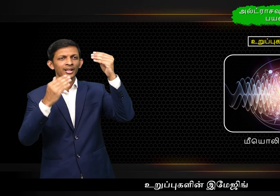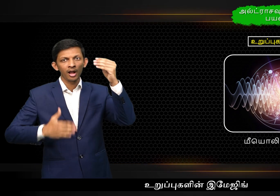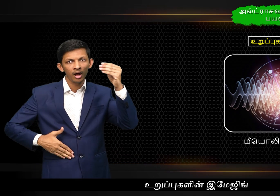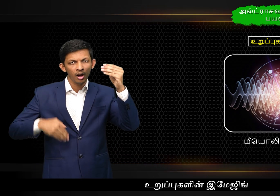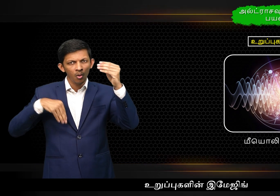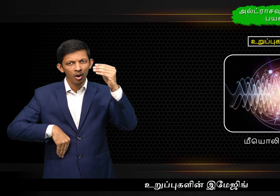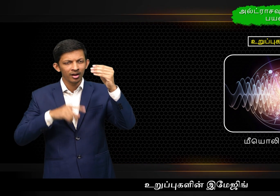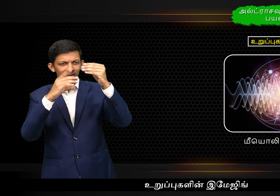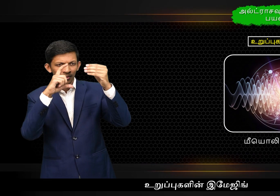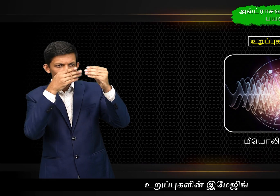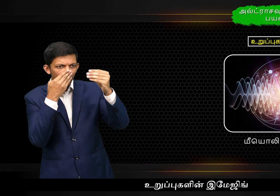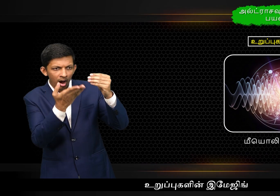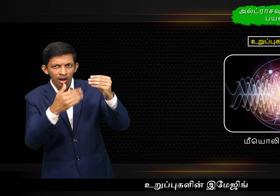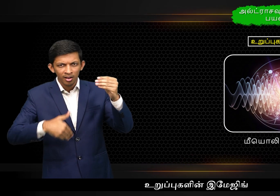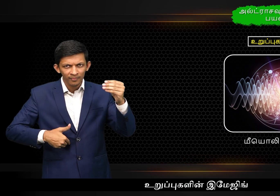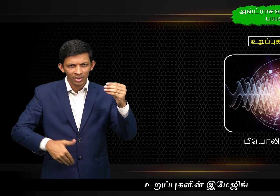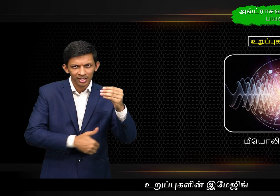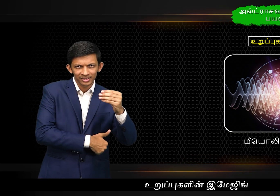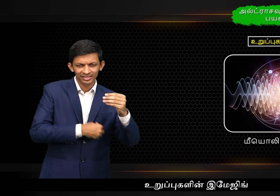உறுப்புகளின் இமேஜிங்.